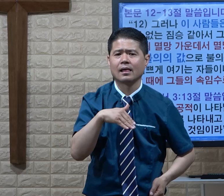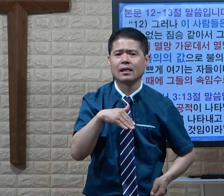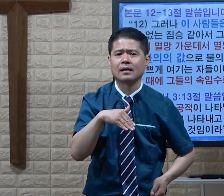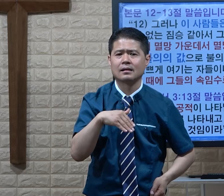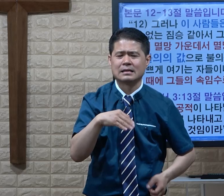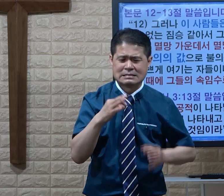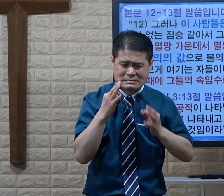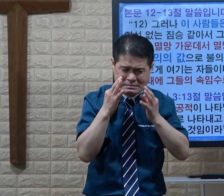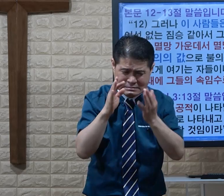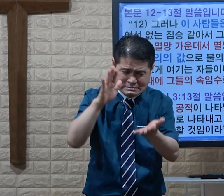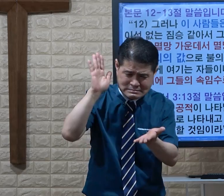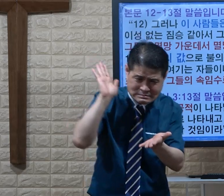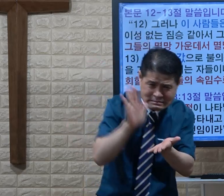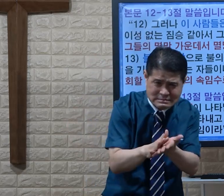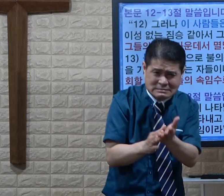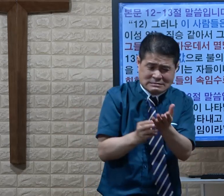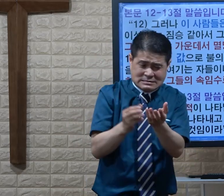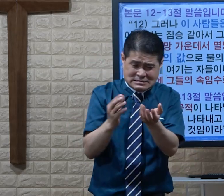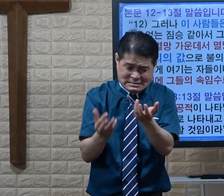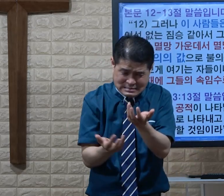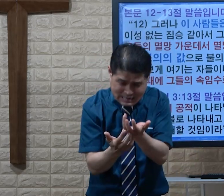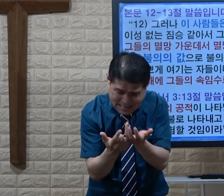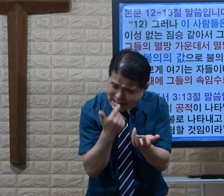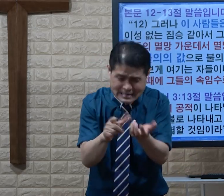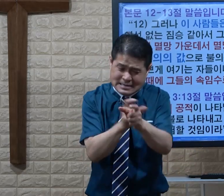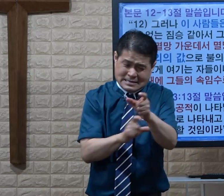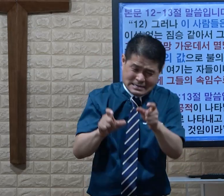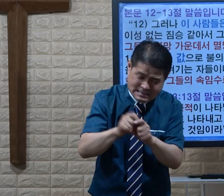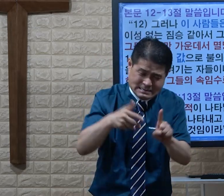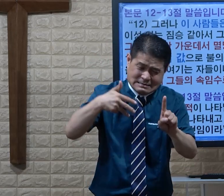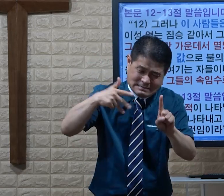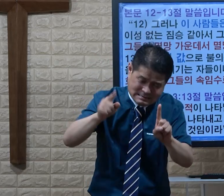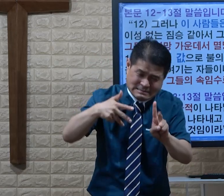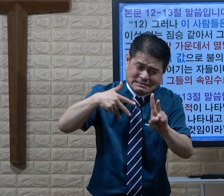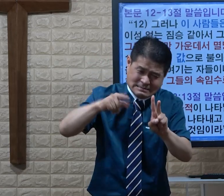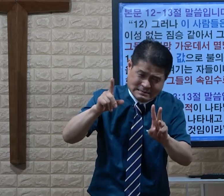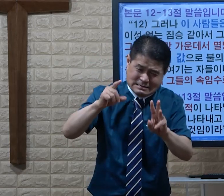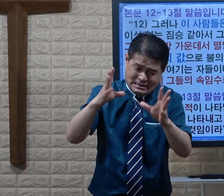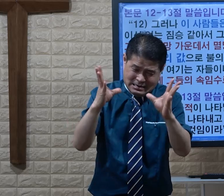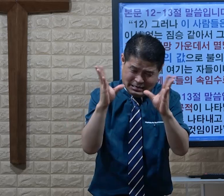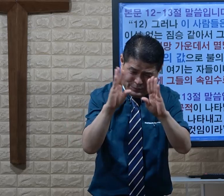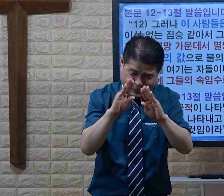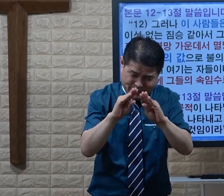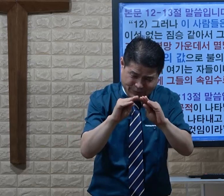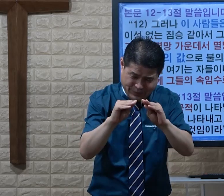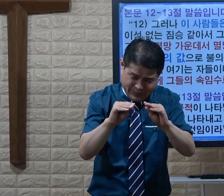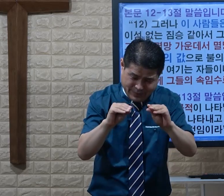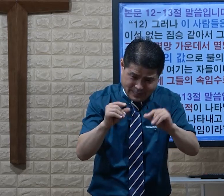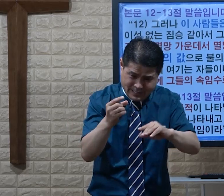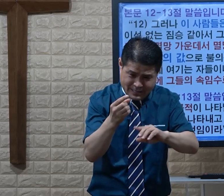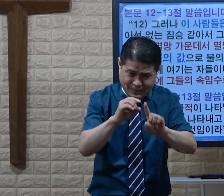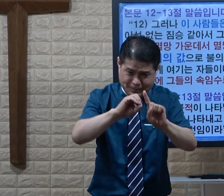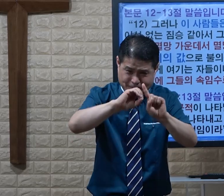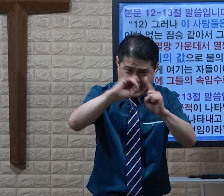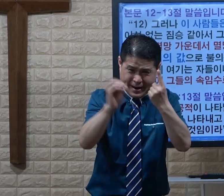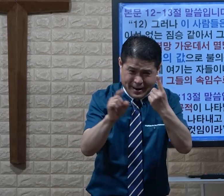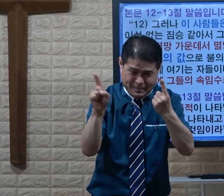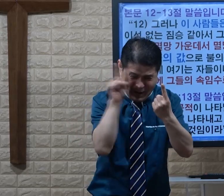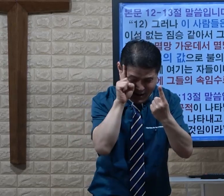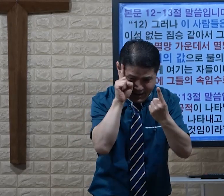오히려 판매할 수 없는 상황에까지 이르렀고 다시 1, 2, 3차까지